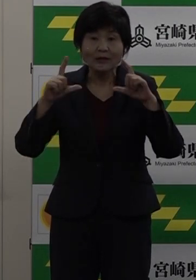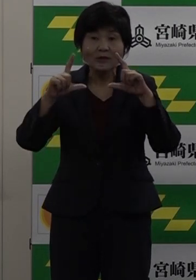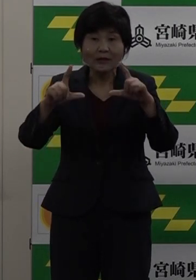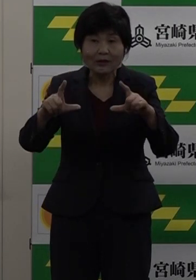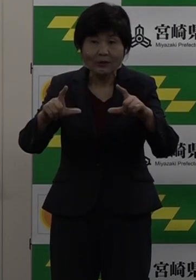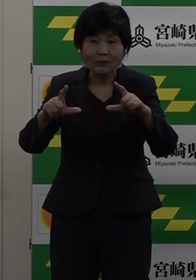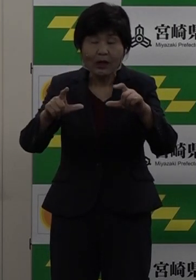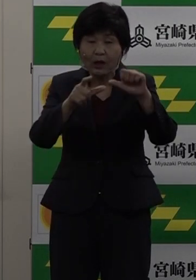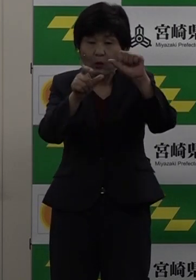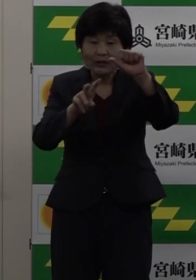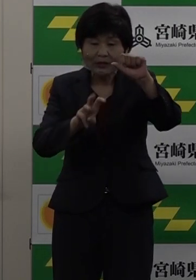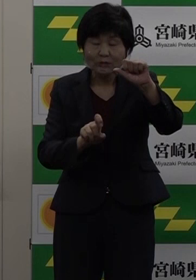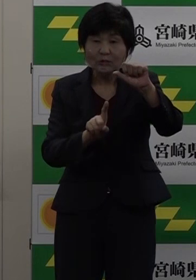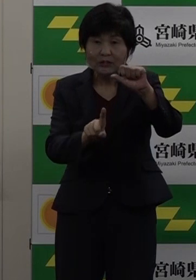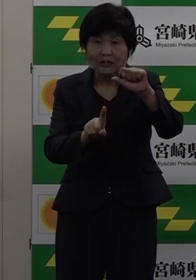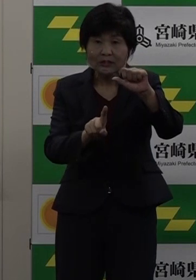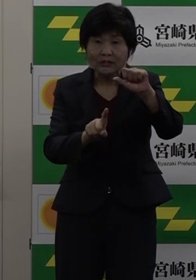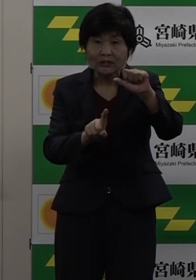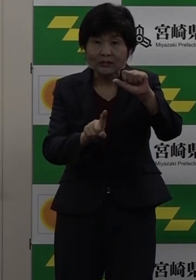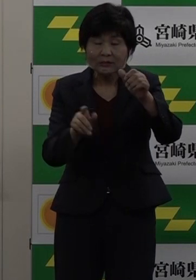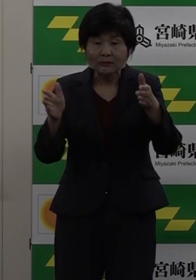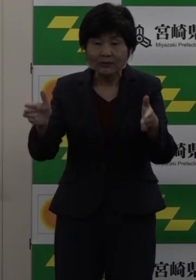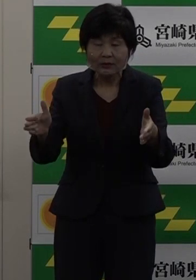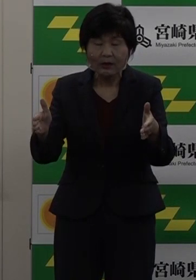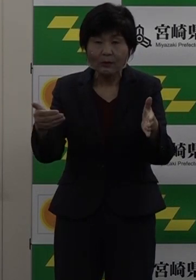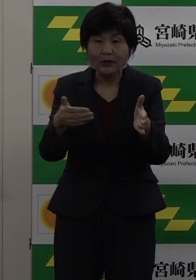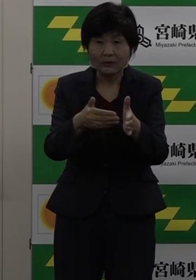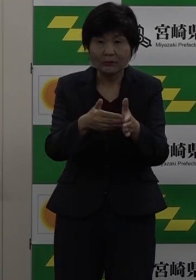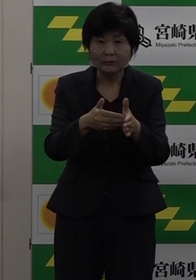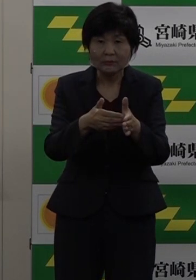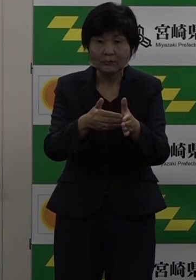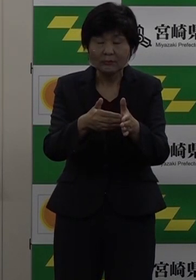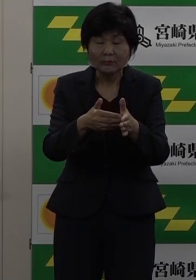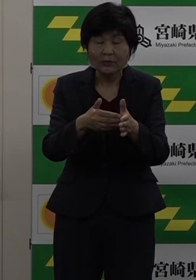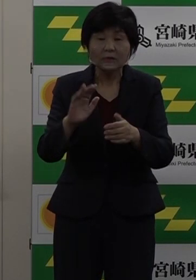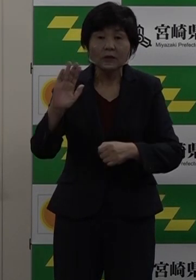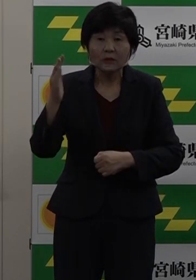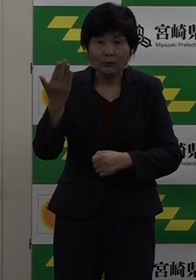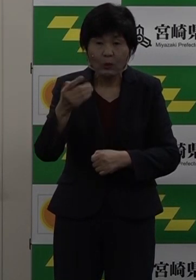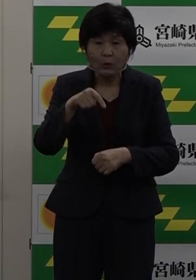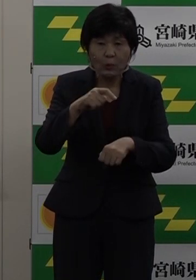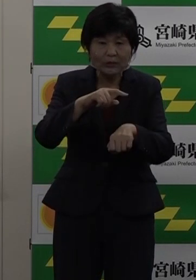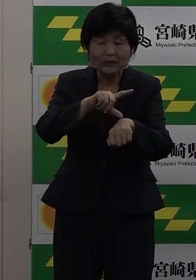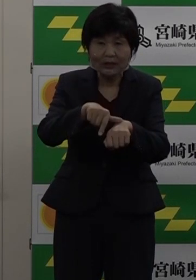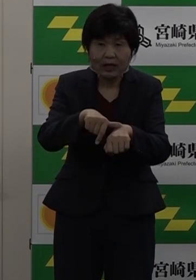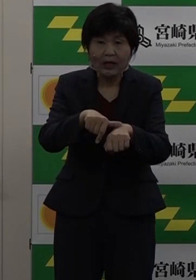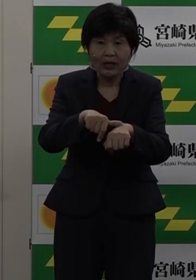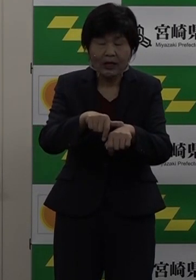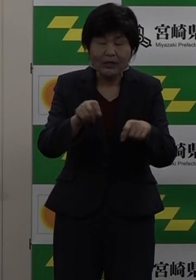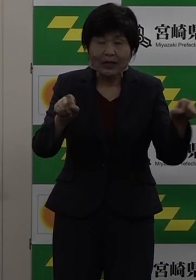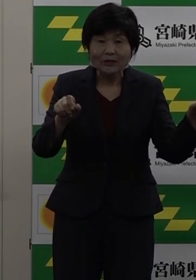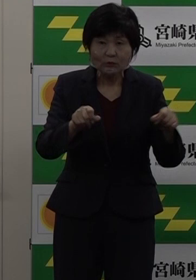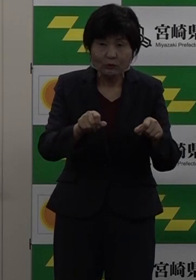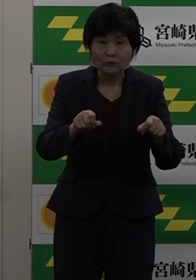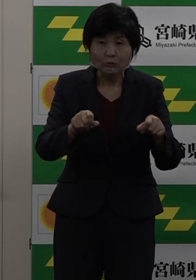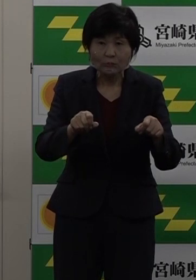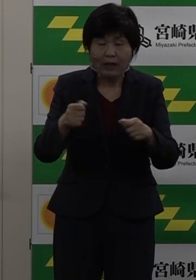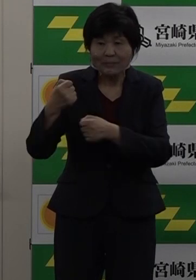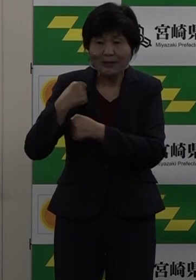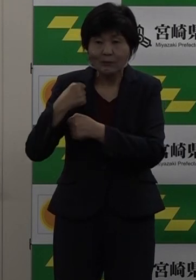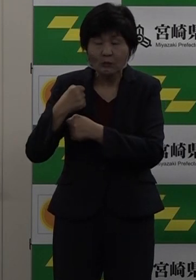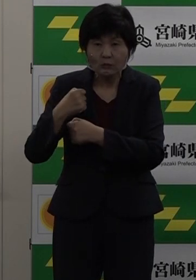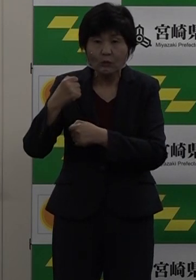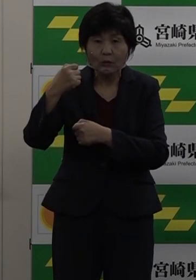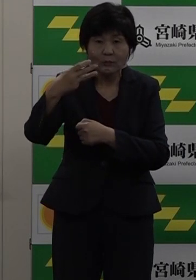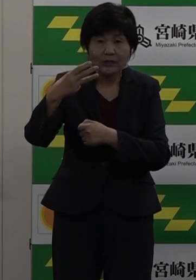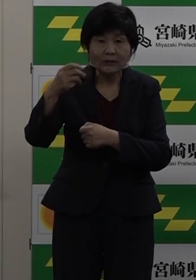して感染拡大緊急警報に移行するわけでありますが、この営業時間短縮については引き続き6月10日